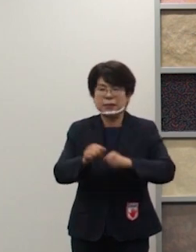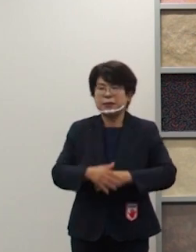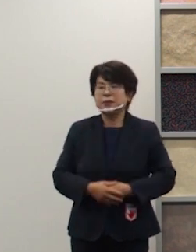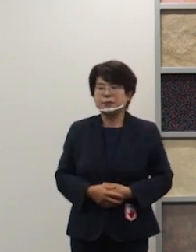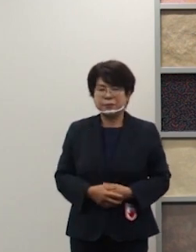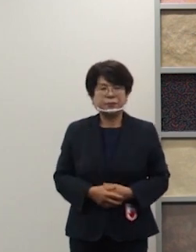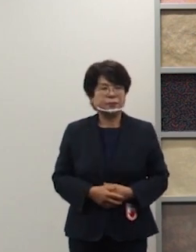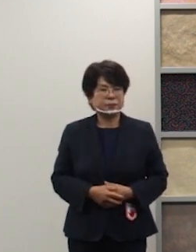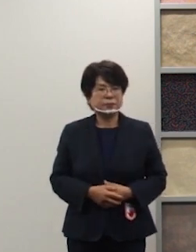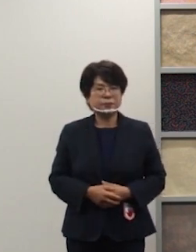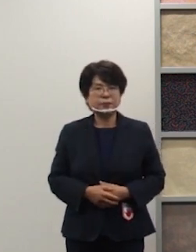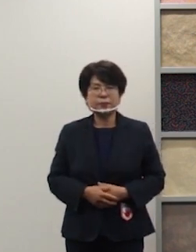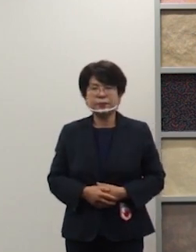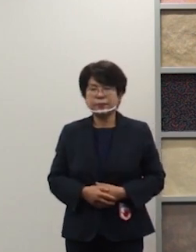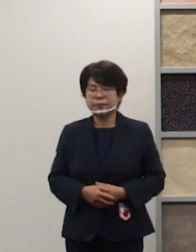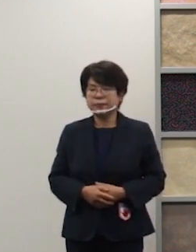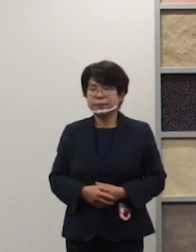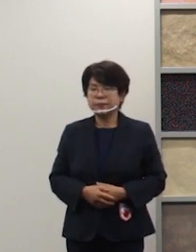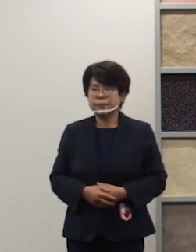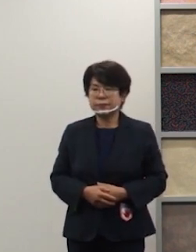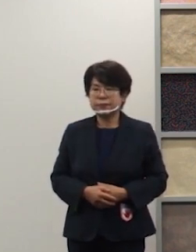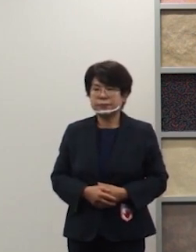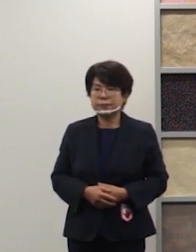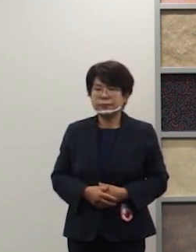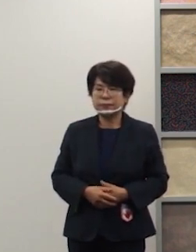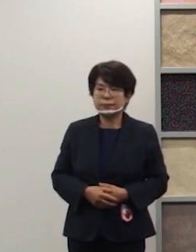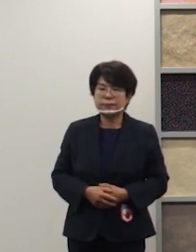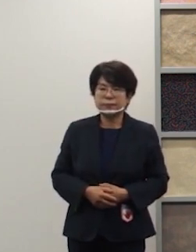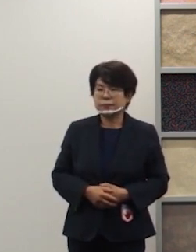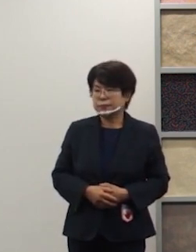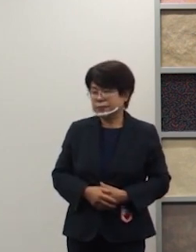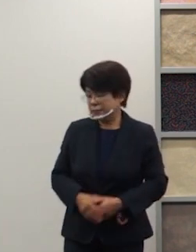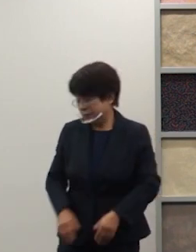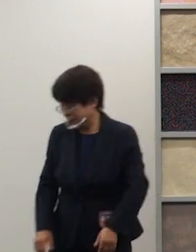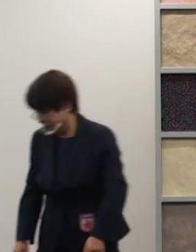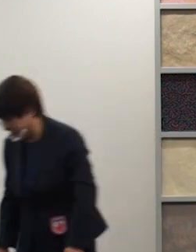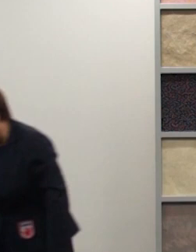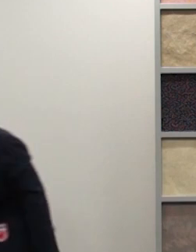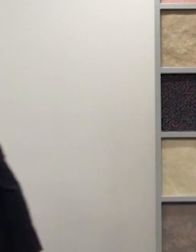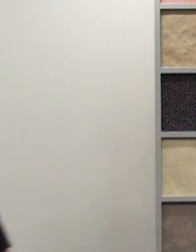はい、はい、ありがとうございます。 はい、他にいかがでしょうか。